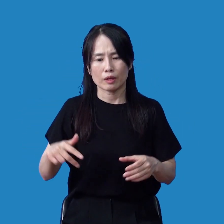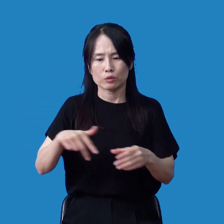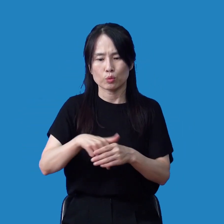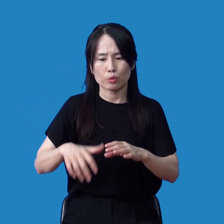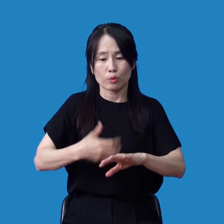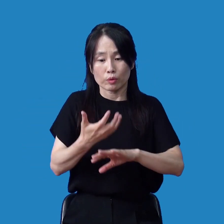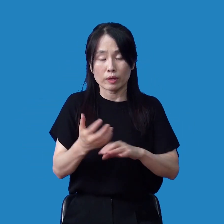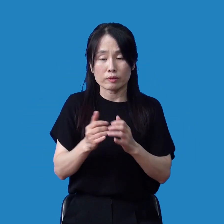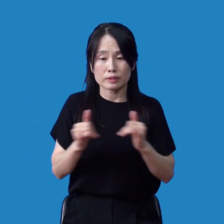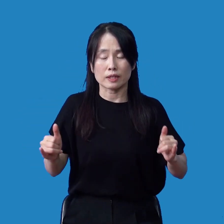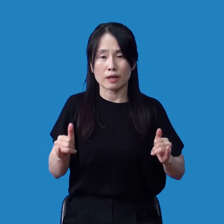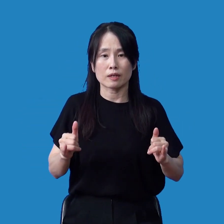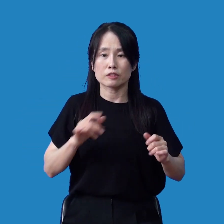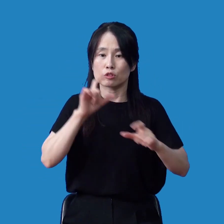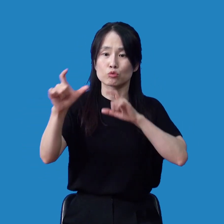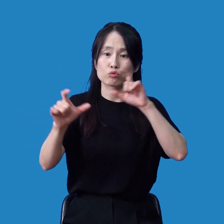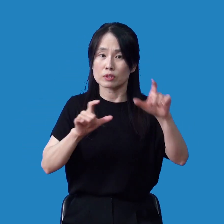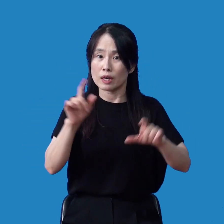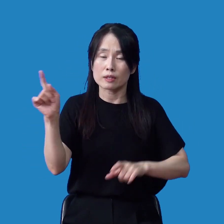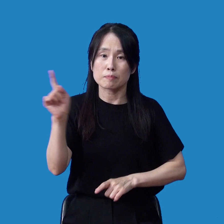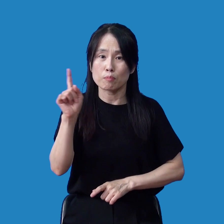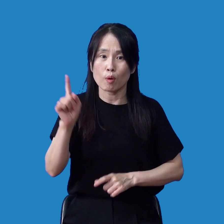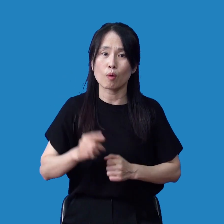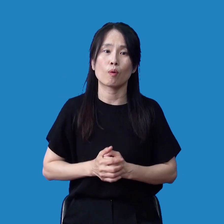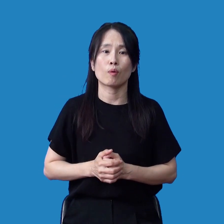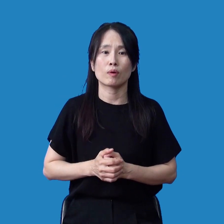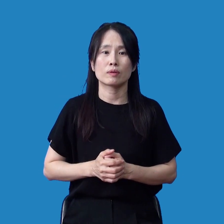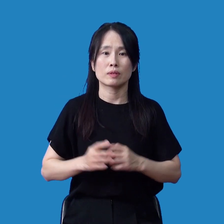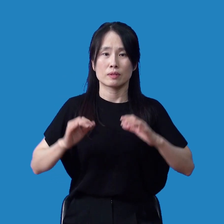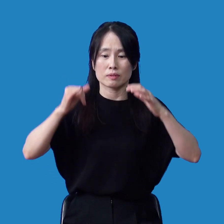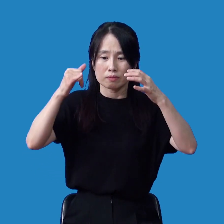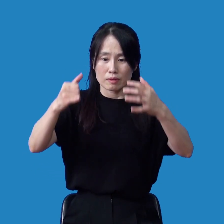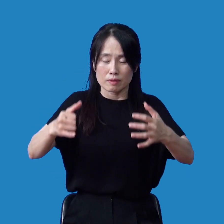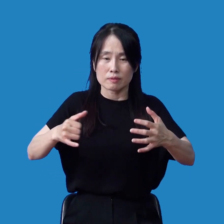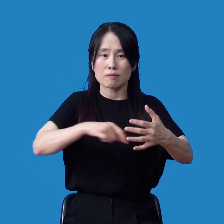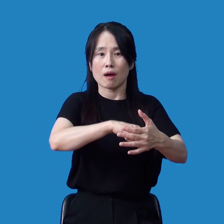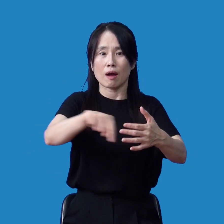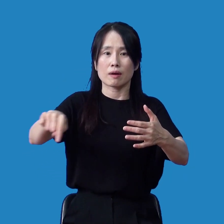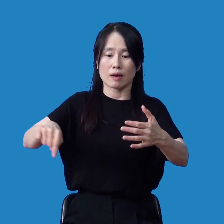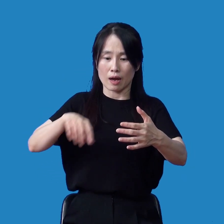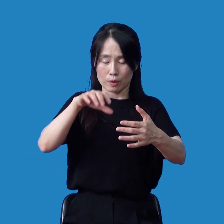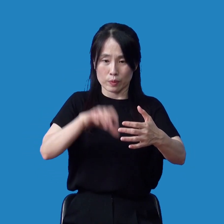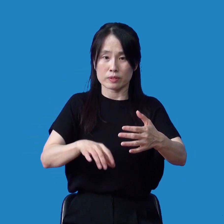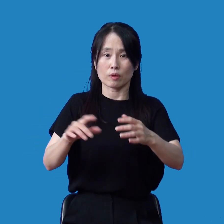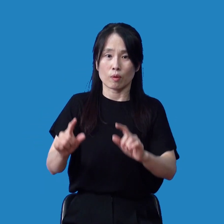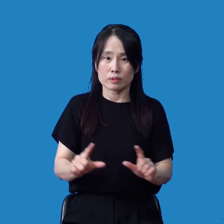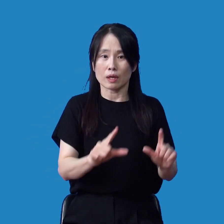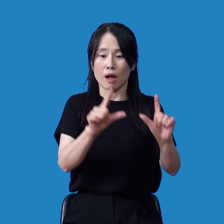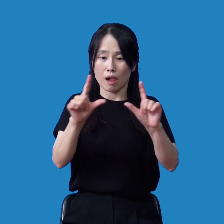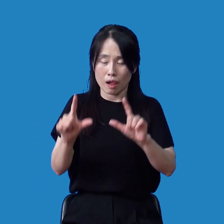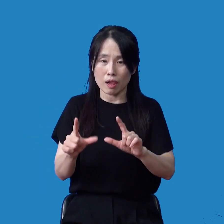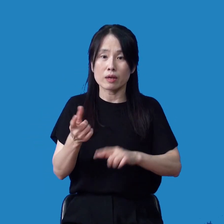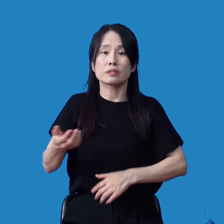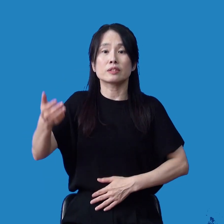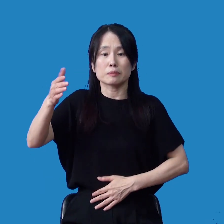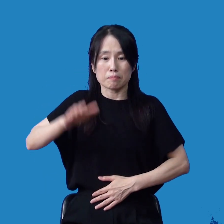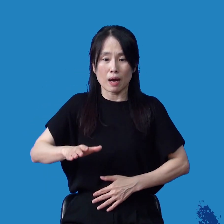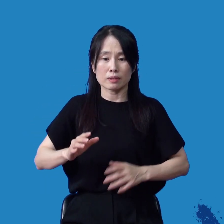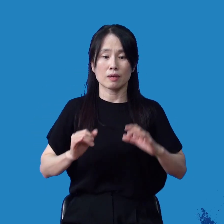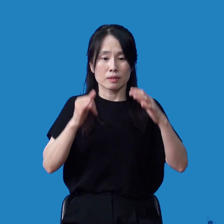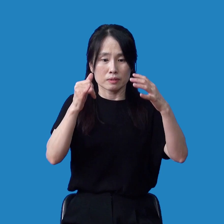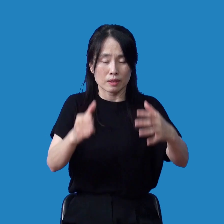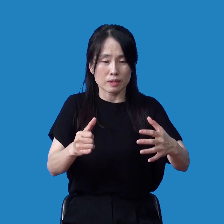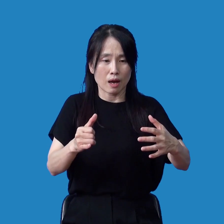종교개혁자들 모토가 In the world but not of the world. 세상 속에서 살지만